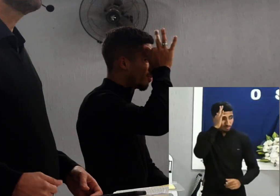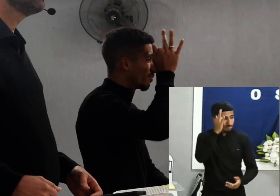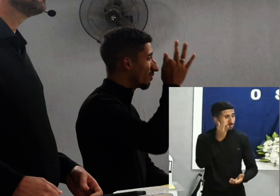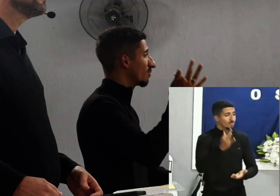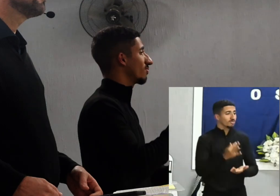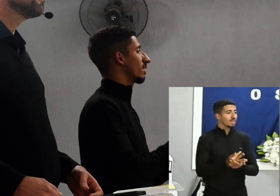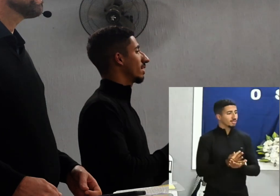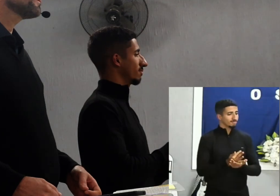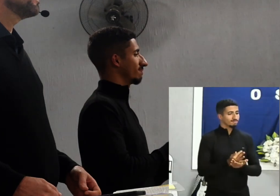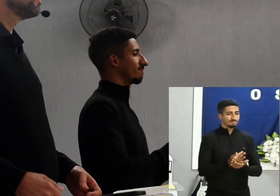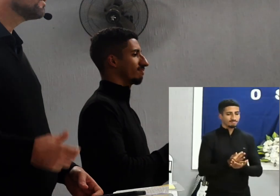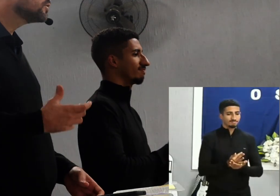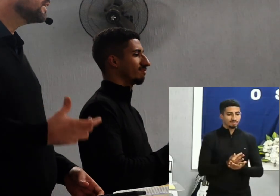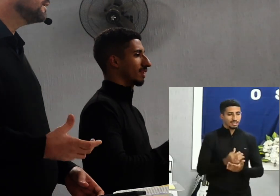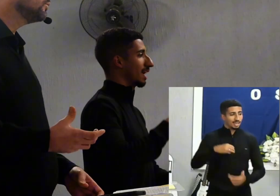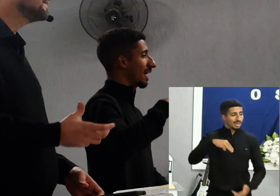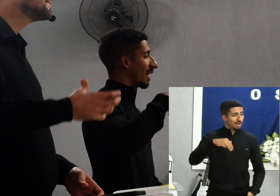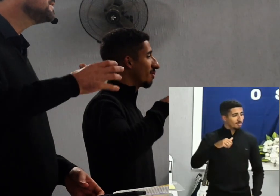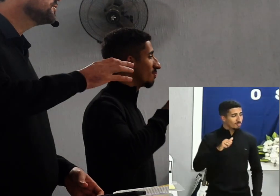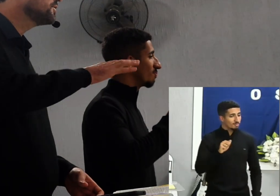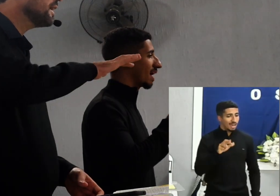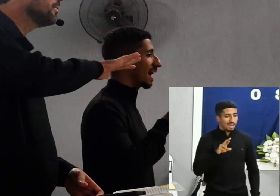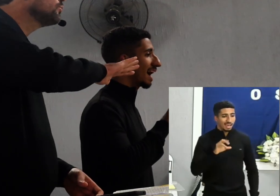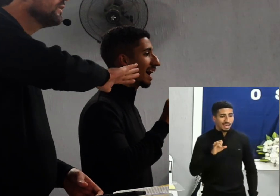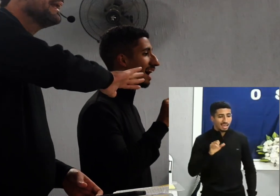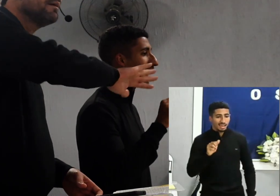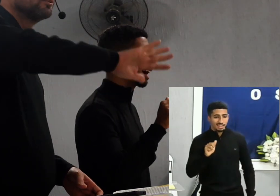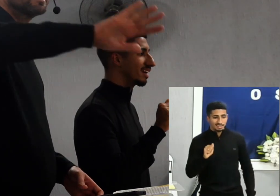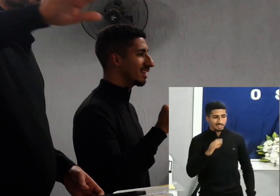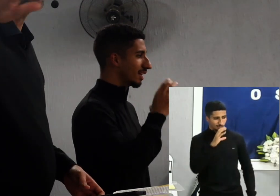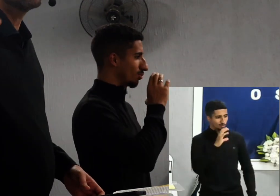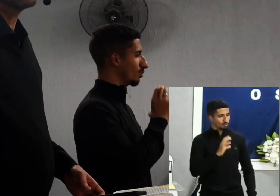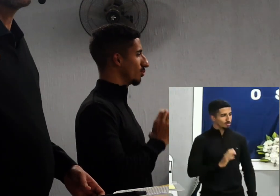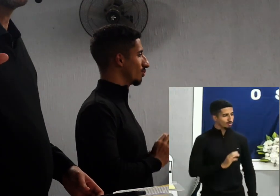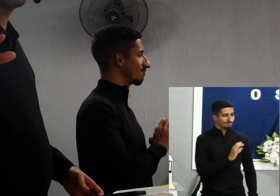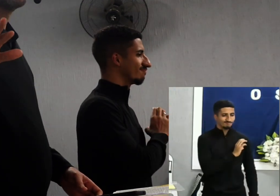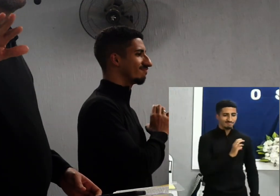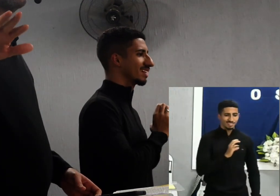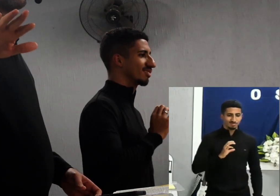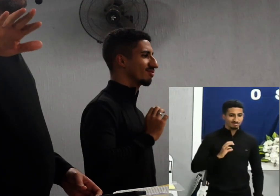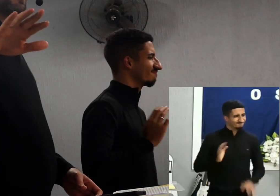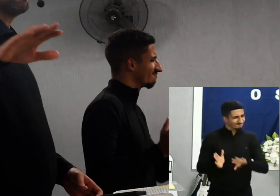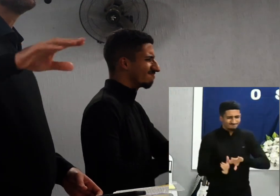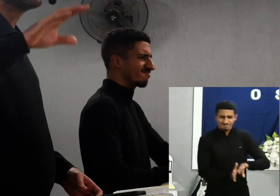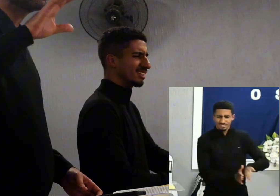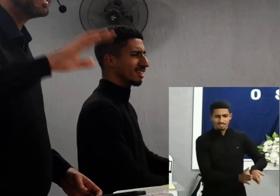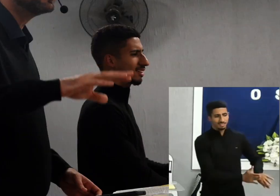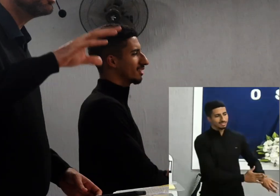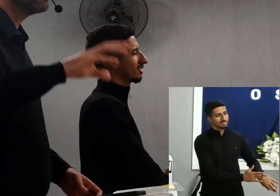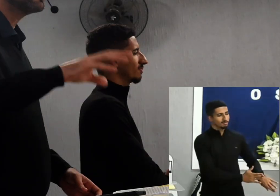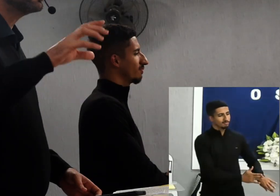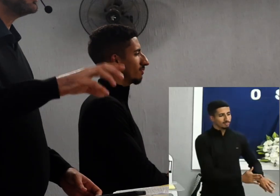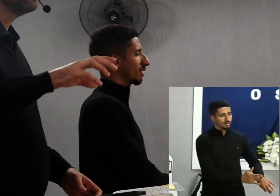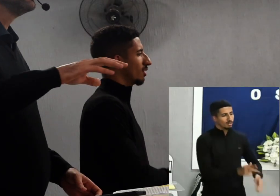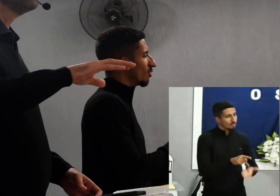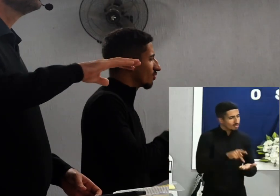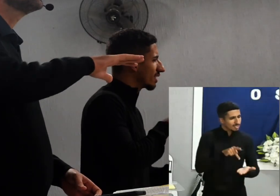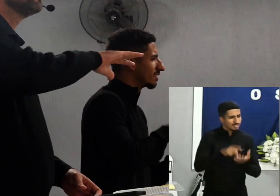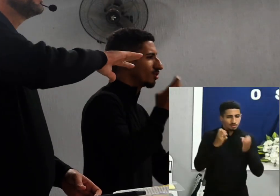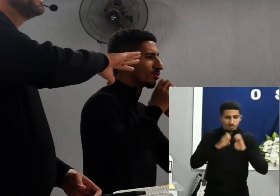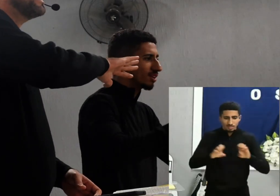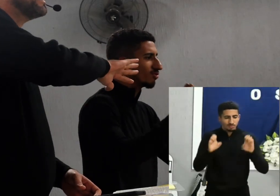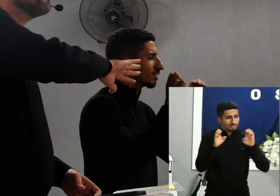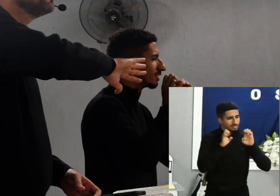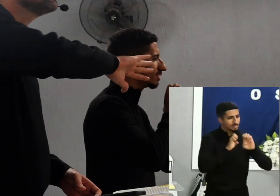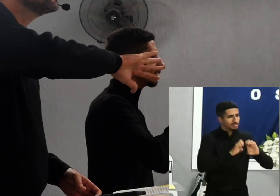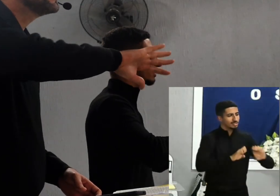Maria. O Evangelho exige que abandonemos essas coisas. A mensagem do Evangelho nos